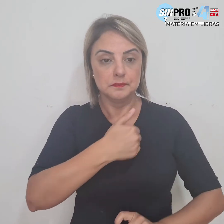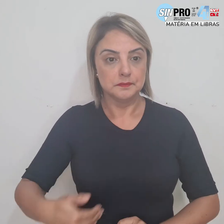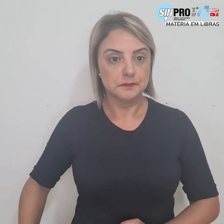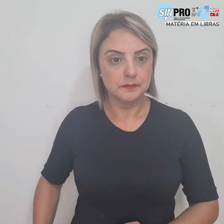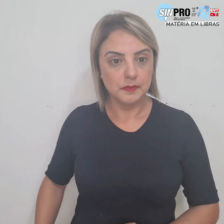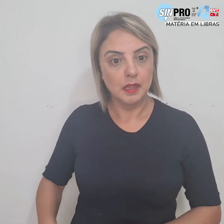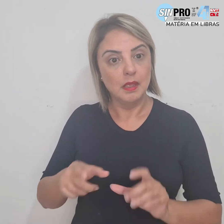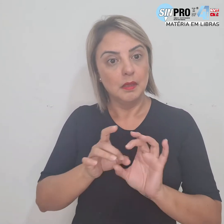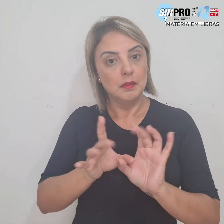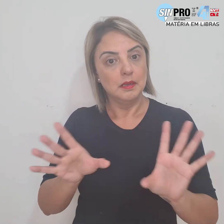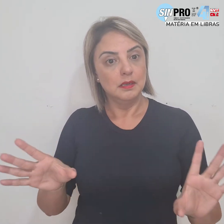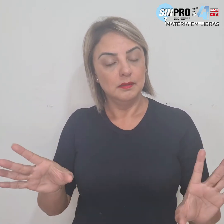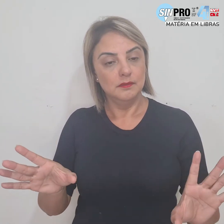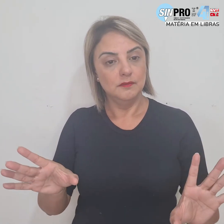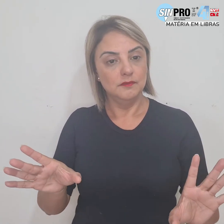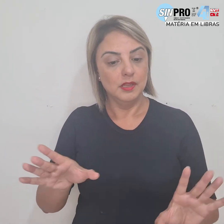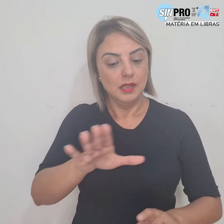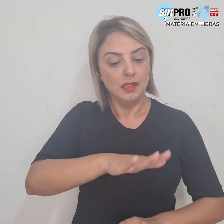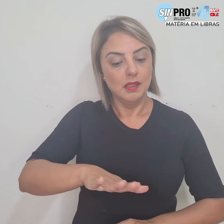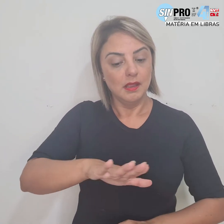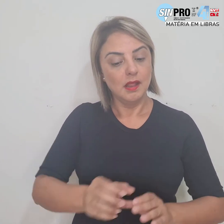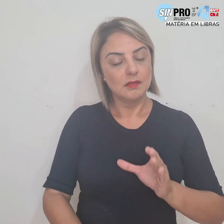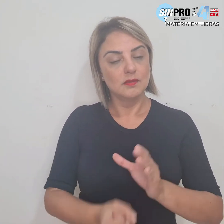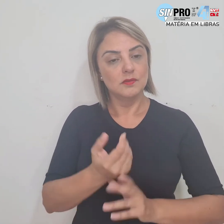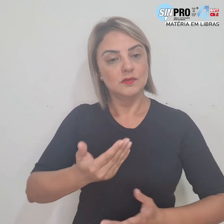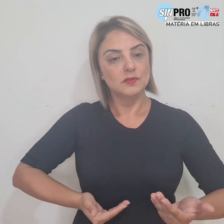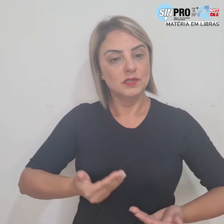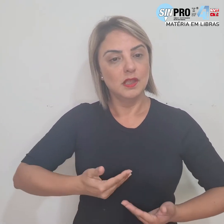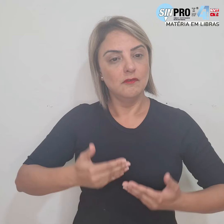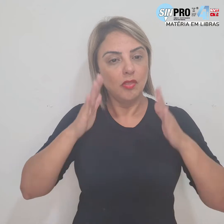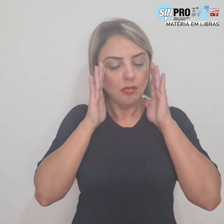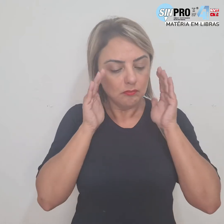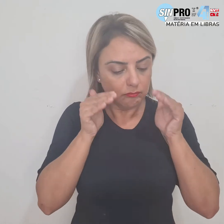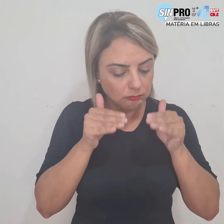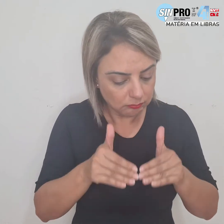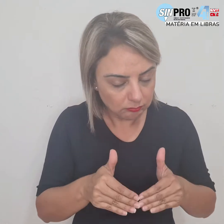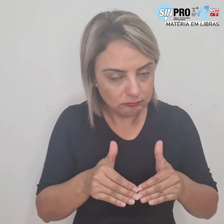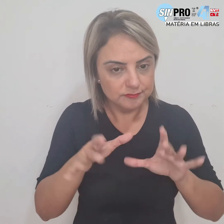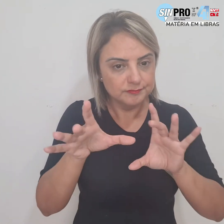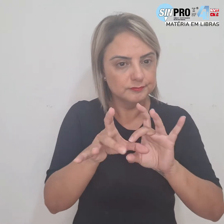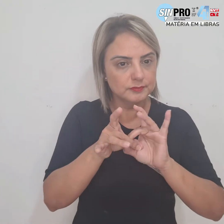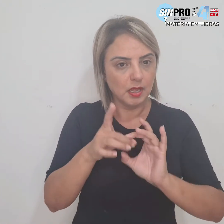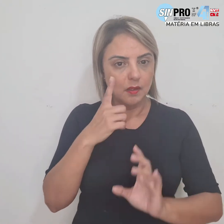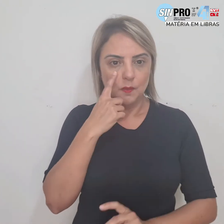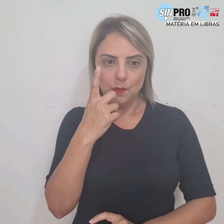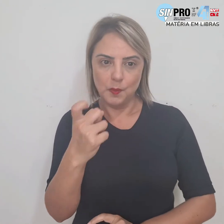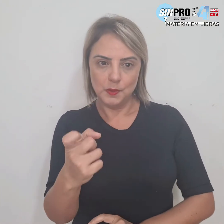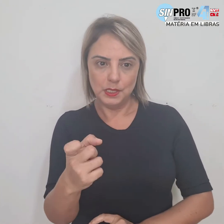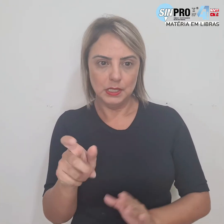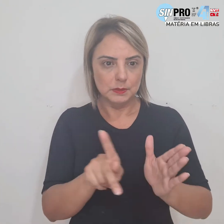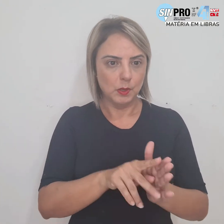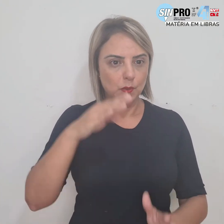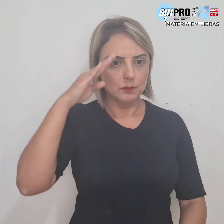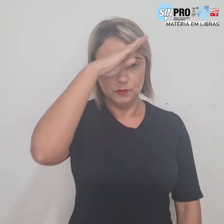pública para permitir a criação de um serviço público subordinado e vinculado aos interesses do governo de